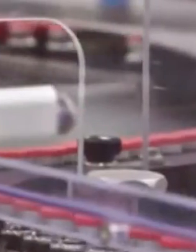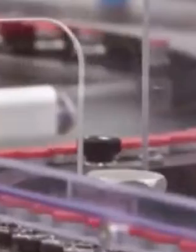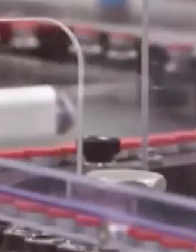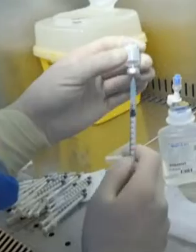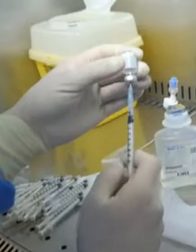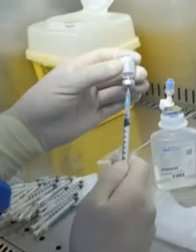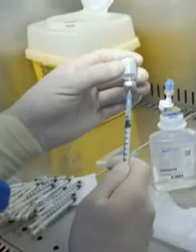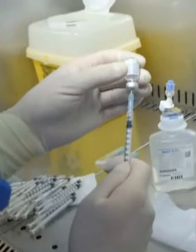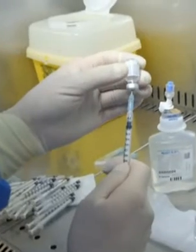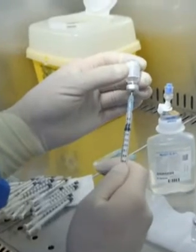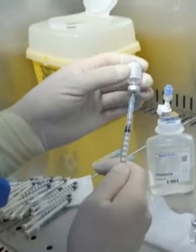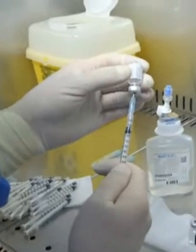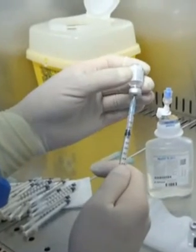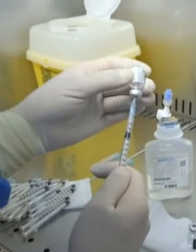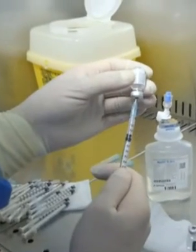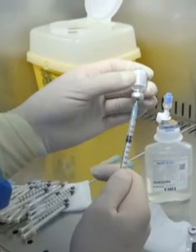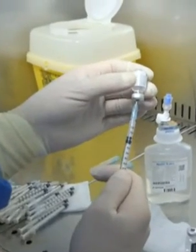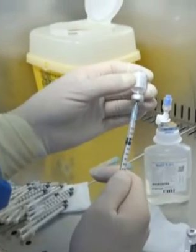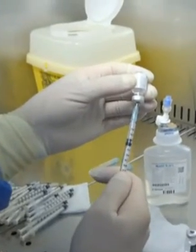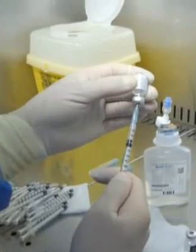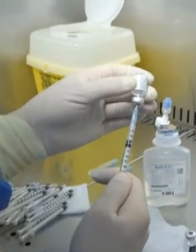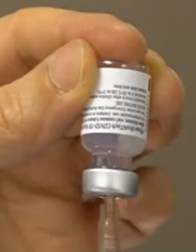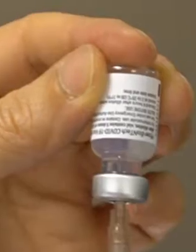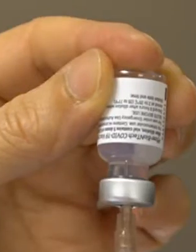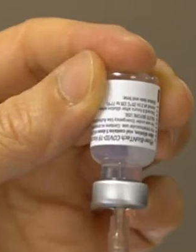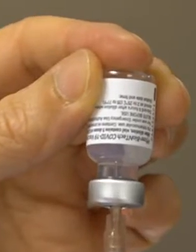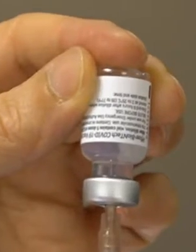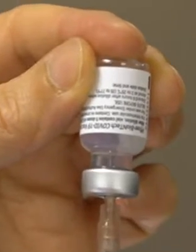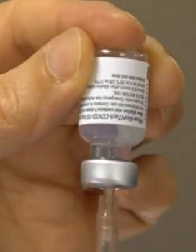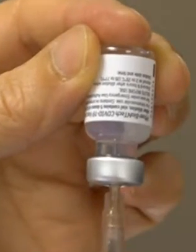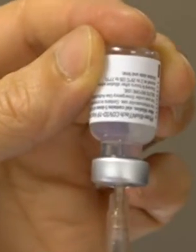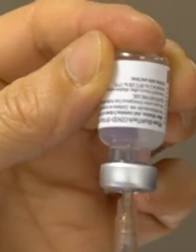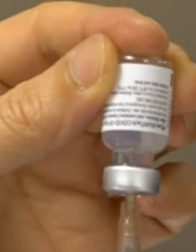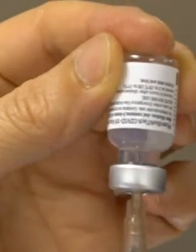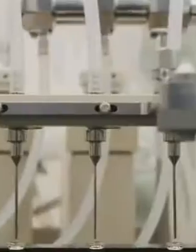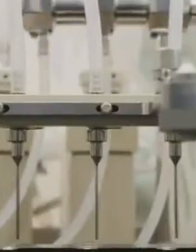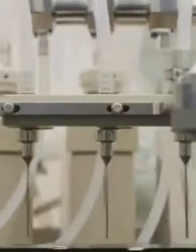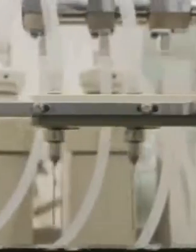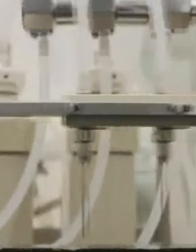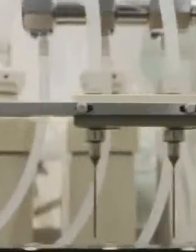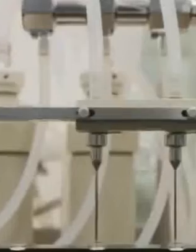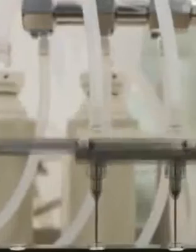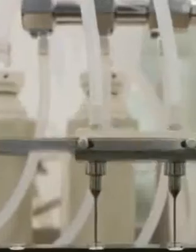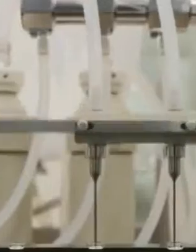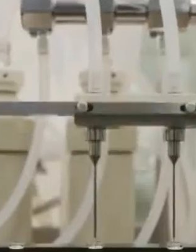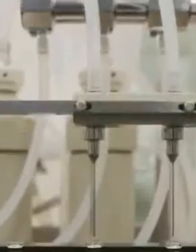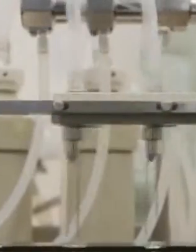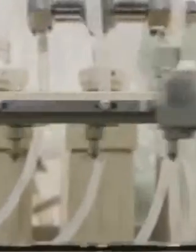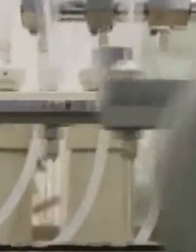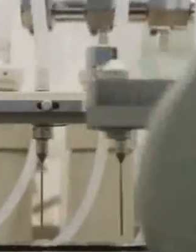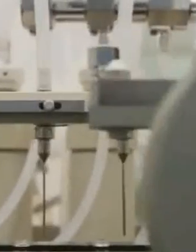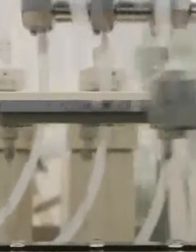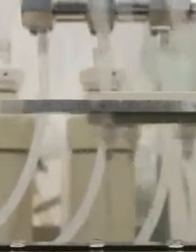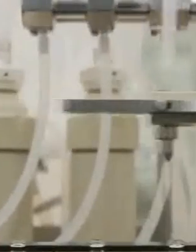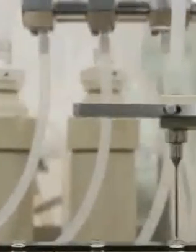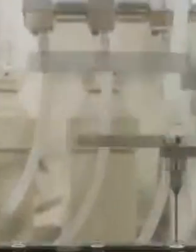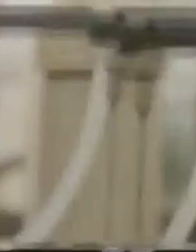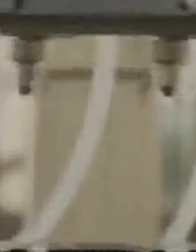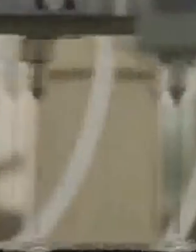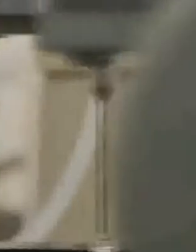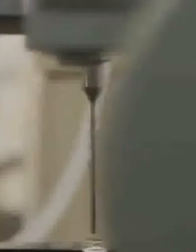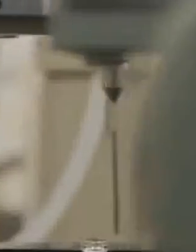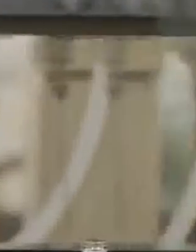perché le dosi di vaccino sul mercato sono tante, 27 milioni, ma anche perché al gruppo di regioni che spingono per la strada dell'acquisto parallelo si è